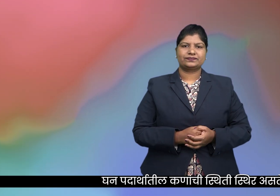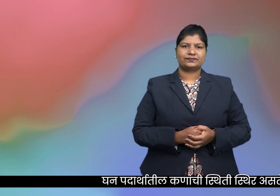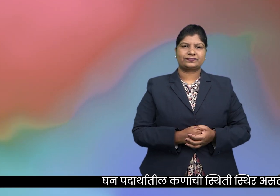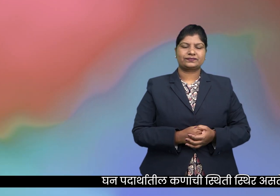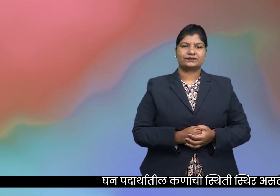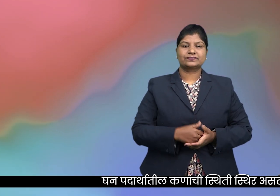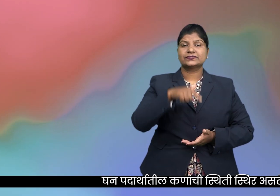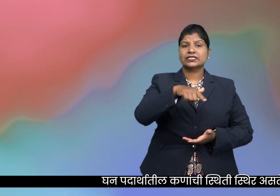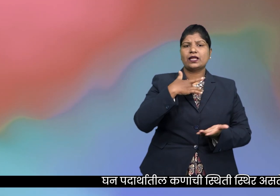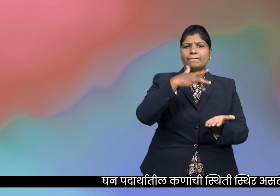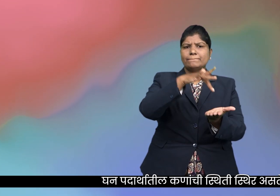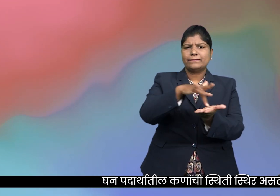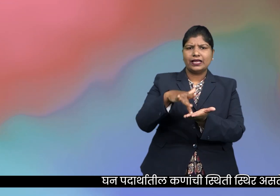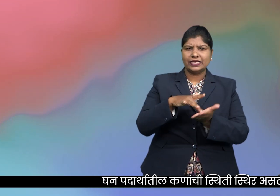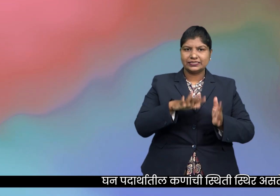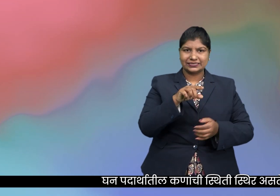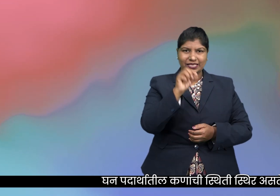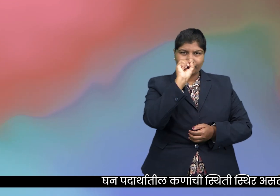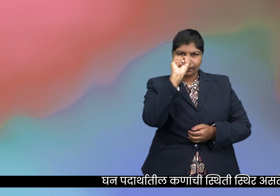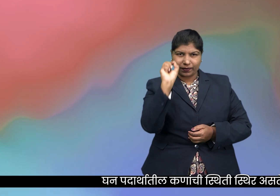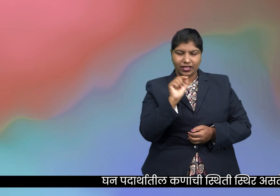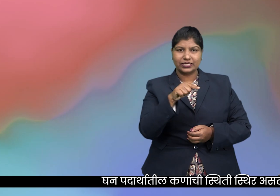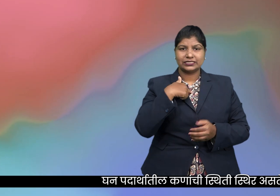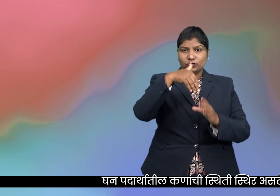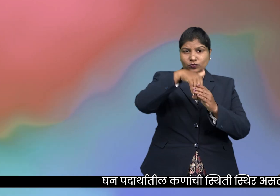घन पदार्थातील कणांची स्थिती स्थिर असते.